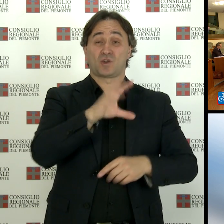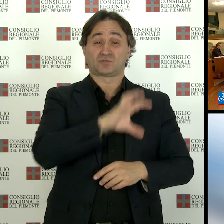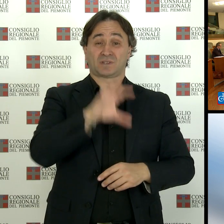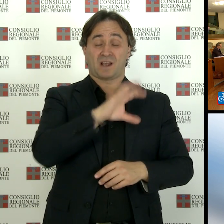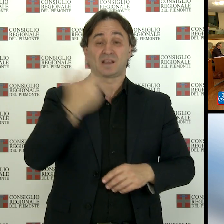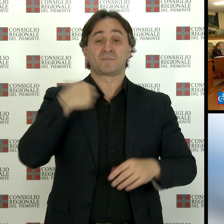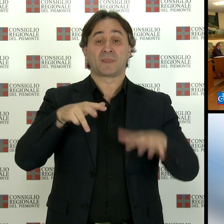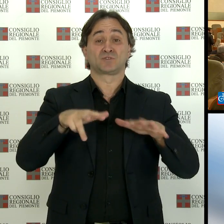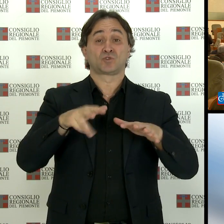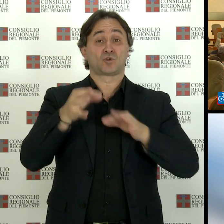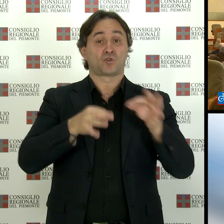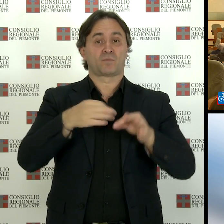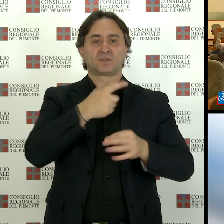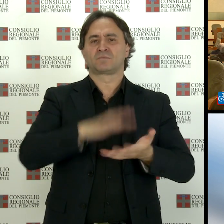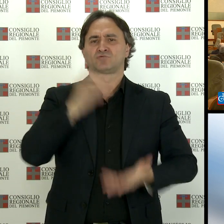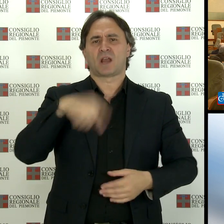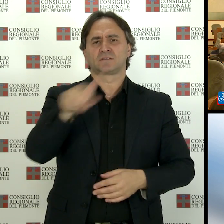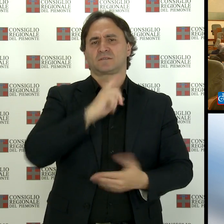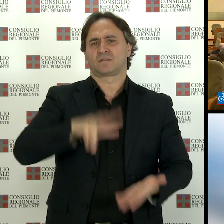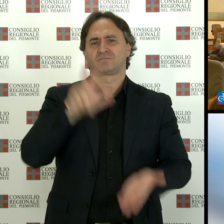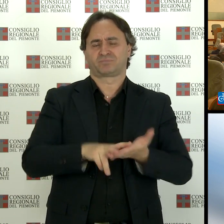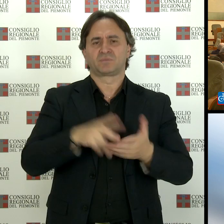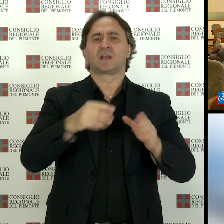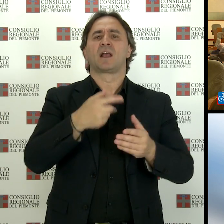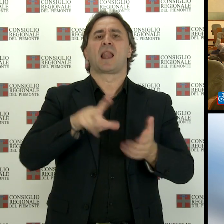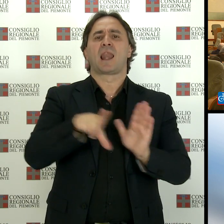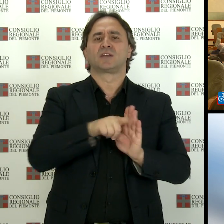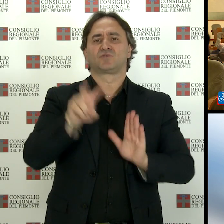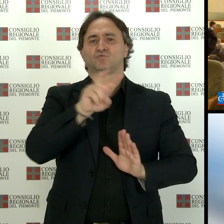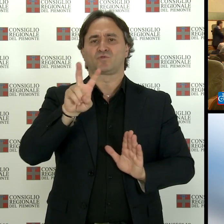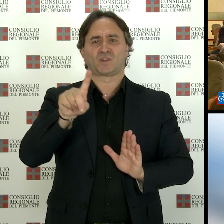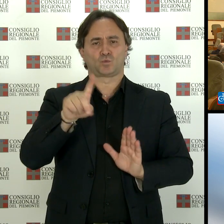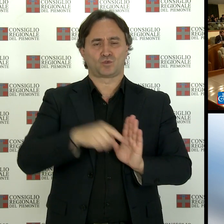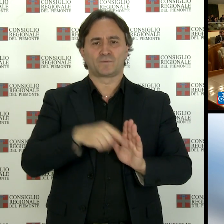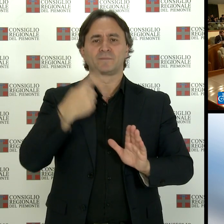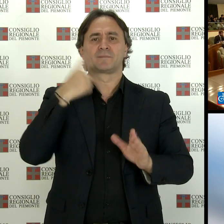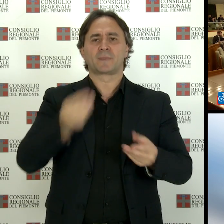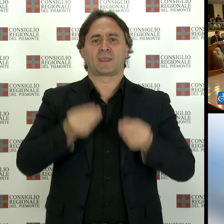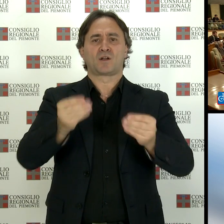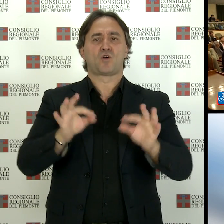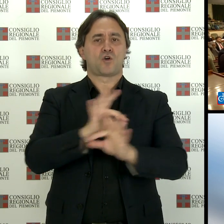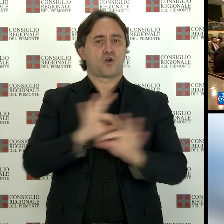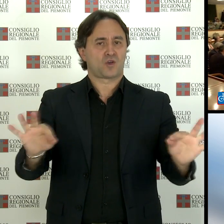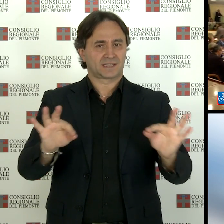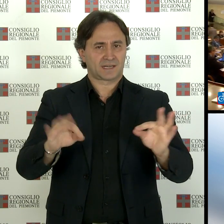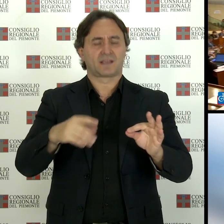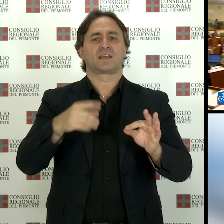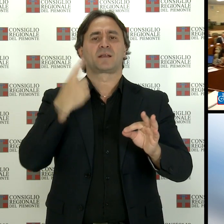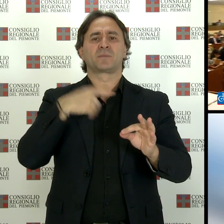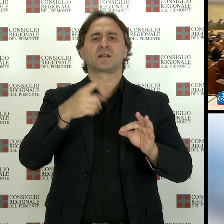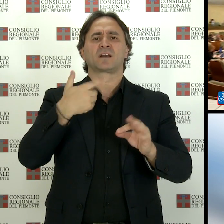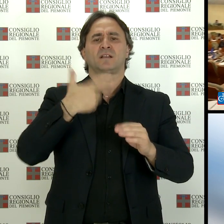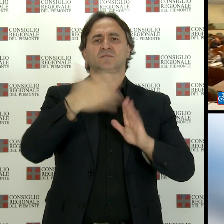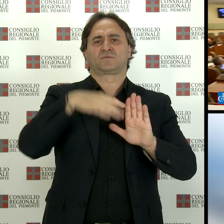il 18 ottobre il disegno di legge numero 221, disposizioni di riordino e razionalizzazione dell'ordinamento